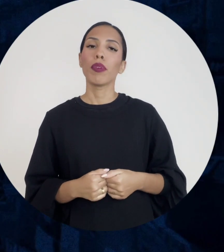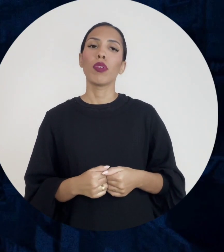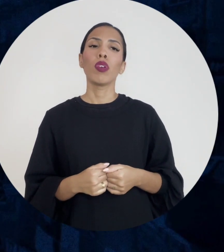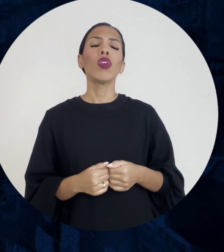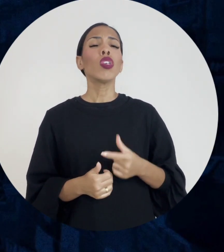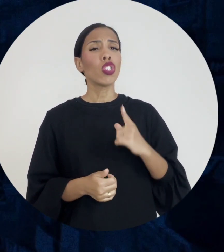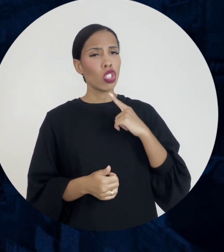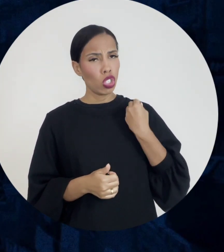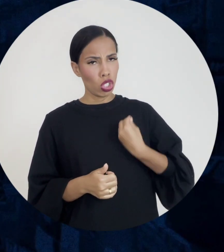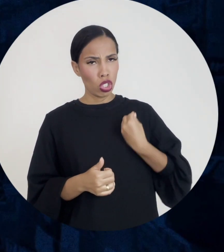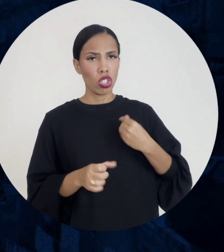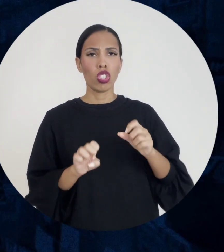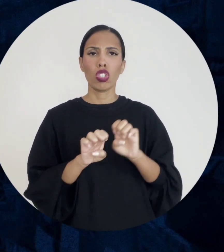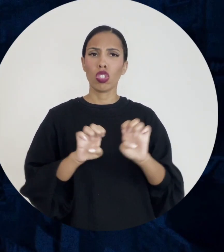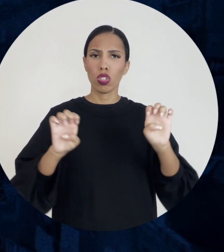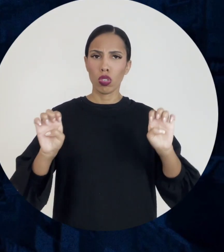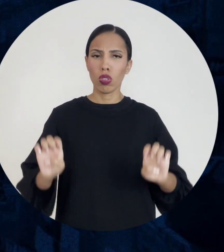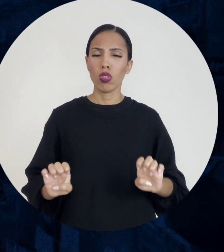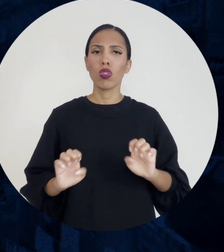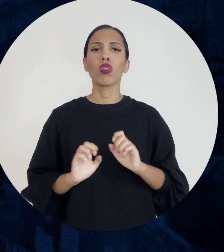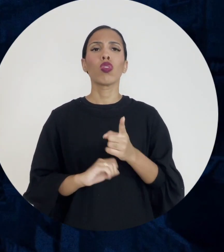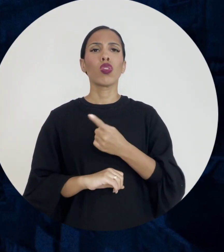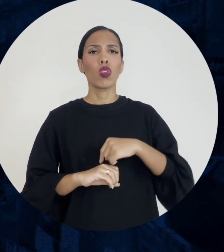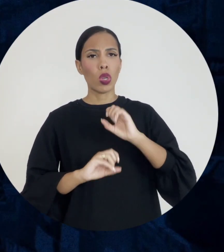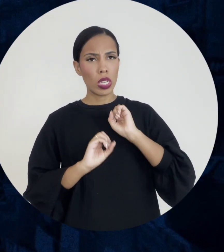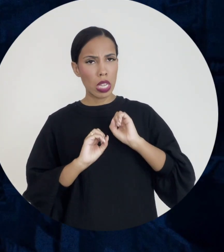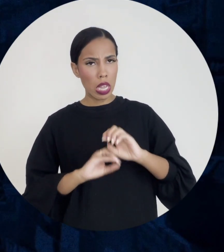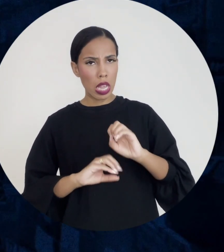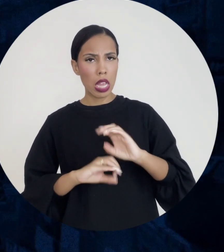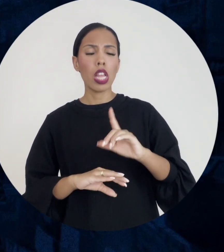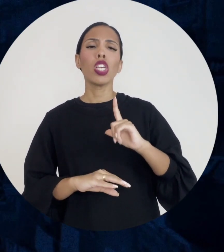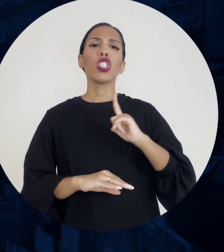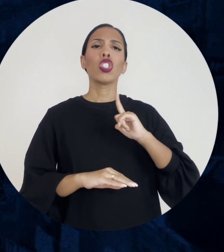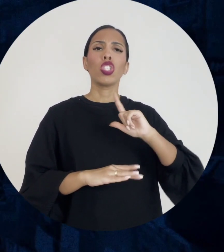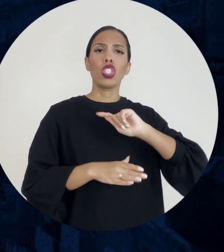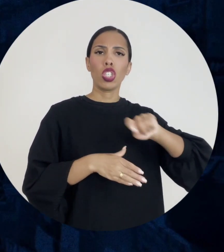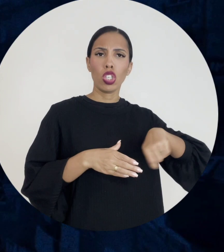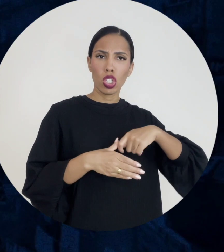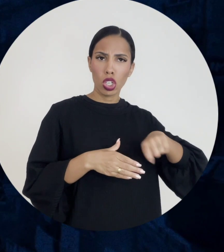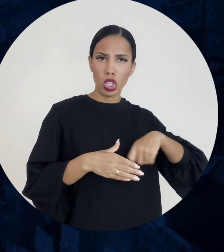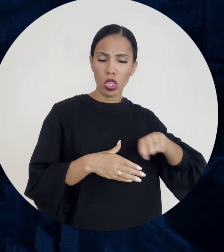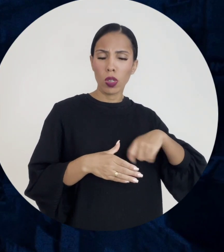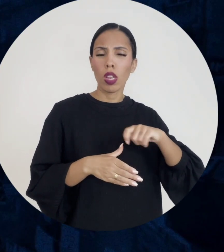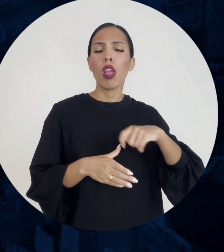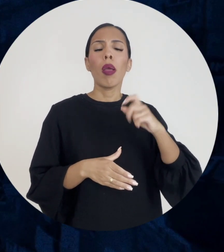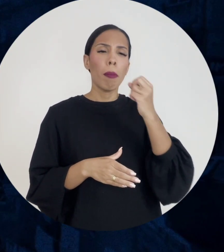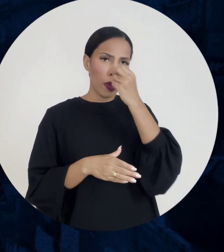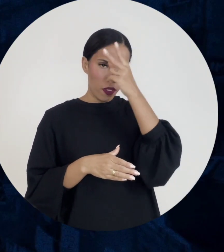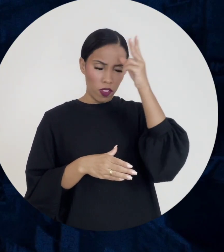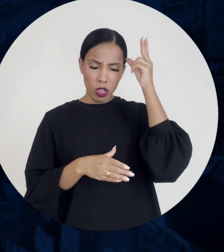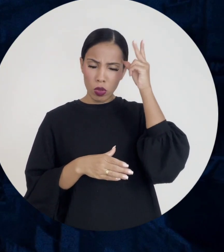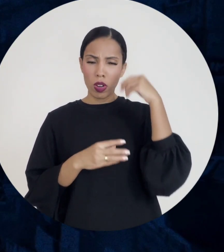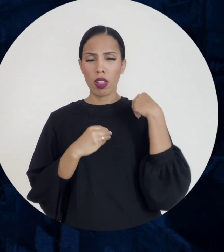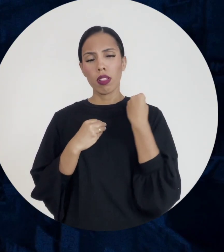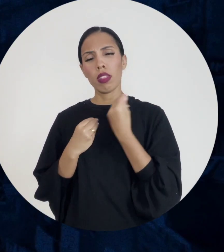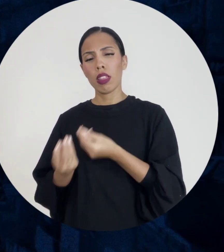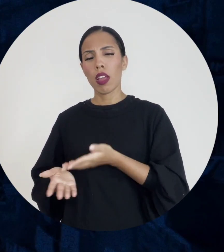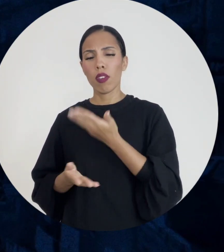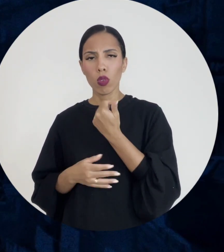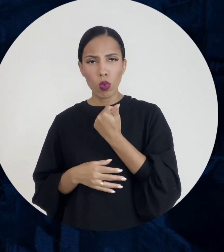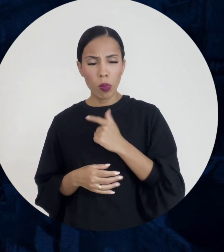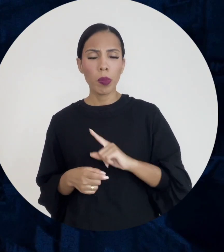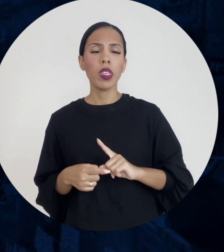uma estrutura, tinha nós como educadores, tinha as cozinheiras, a prefeitura mandava alimentação, tínhamos a carteira